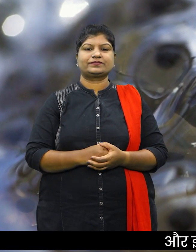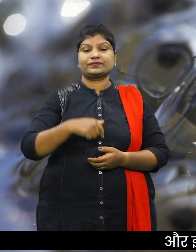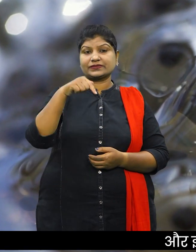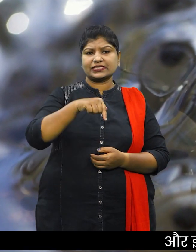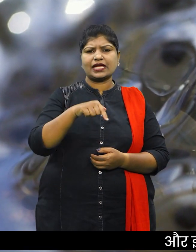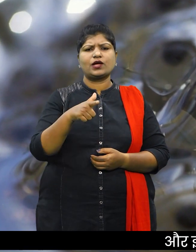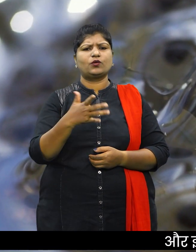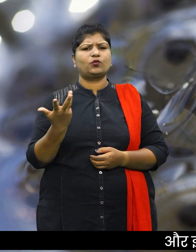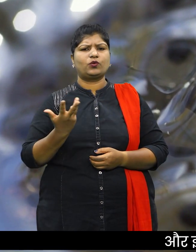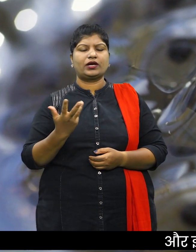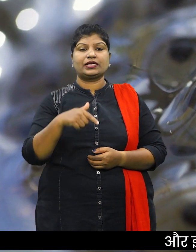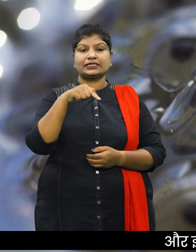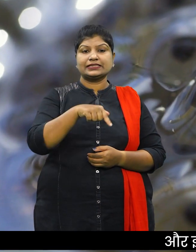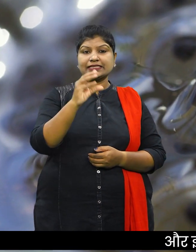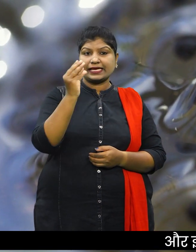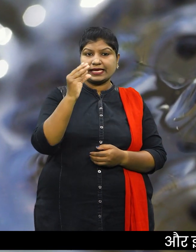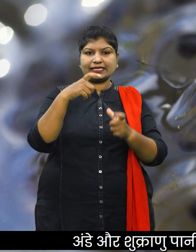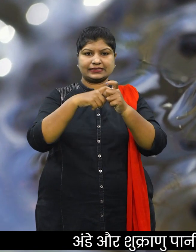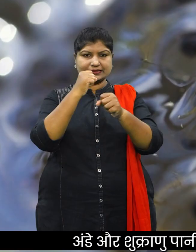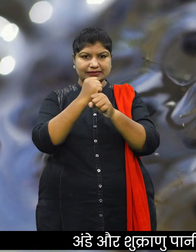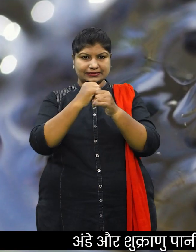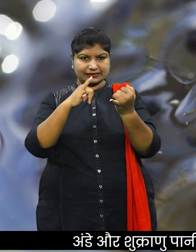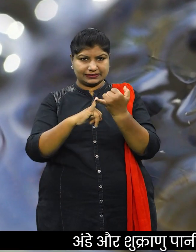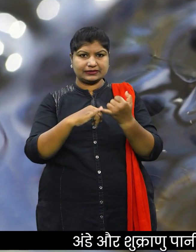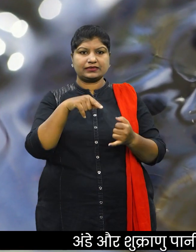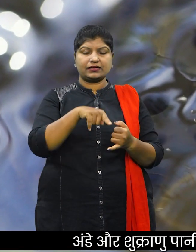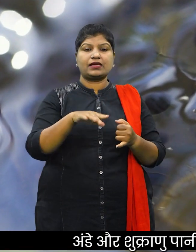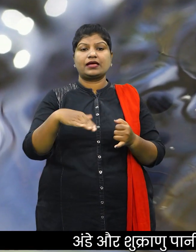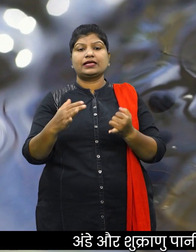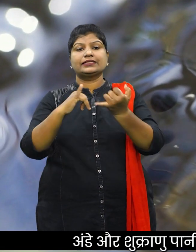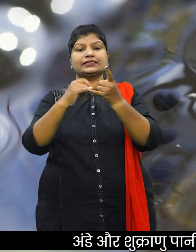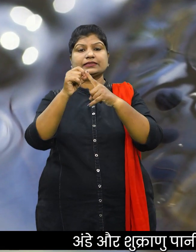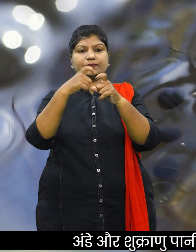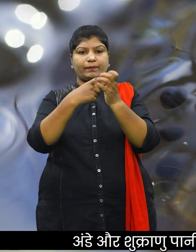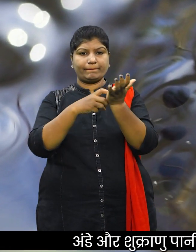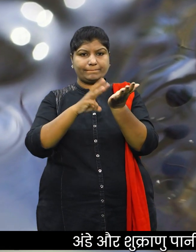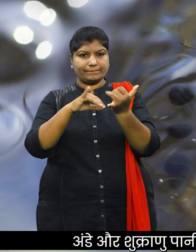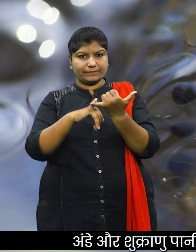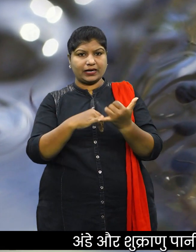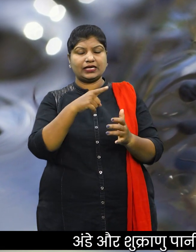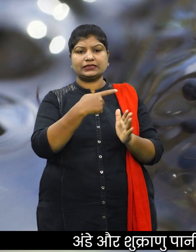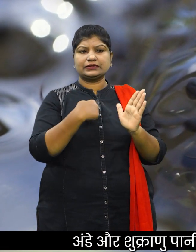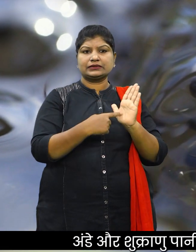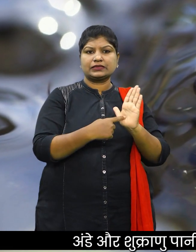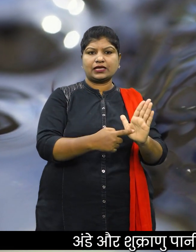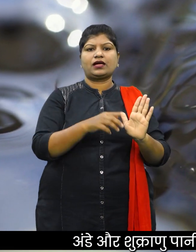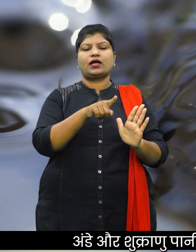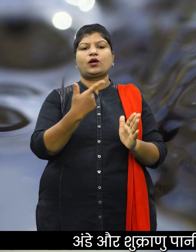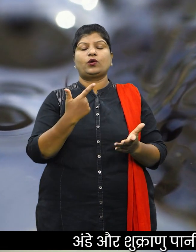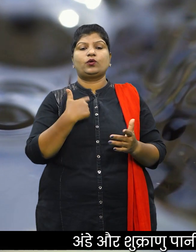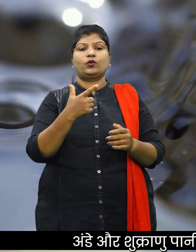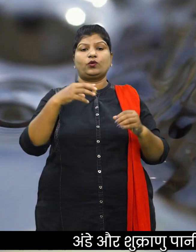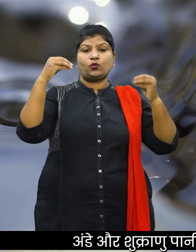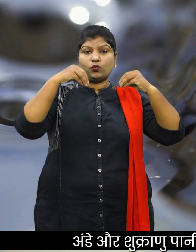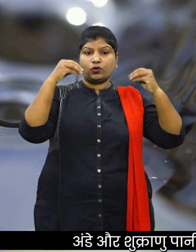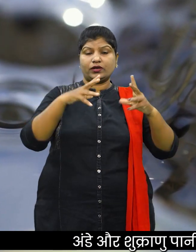और इसका मुख्य कारण यह है कि अंडे और शुक्राणु पानी के बहाव, हवा और वर्षा के